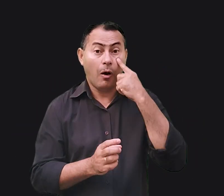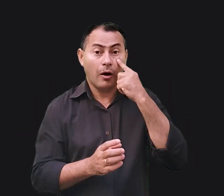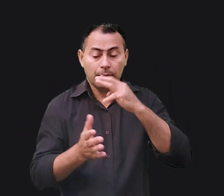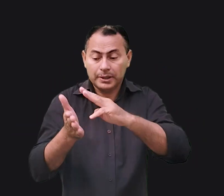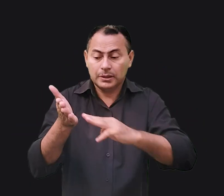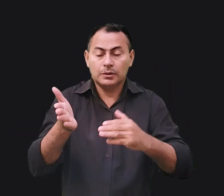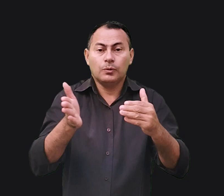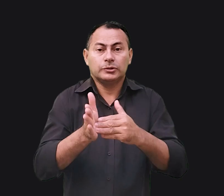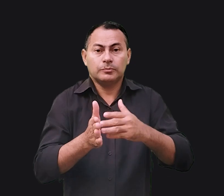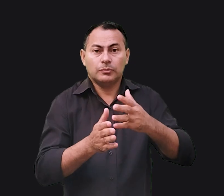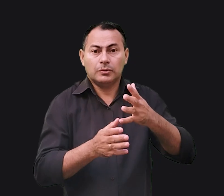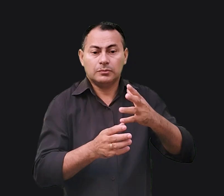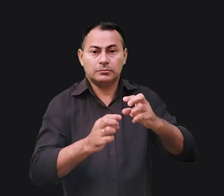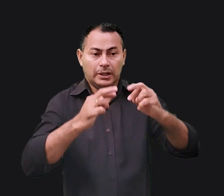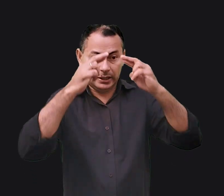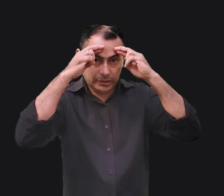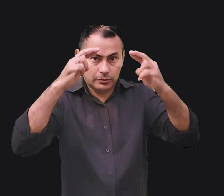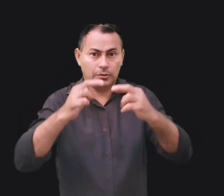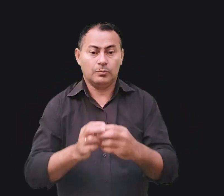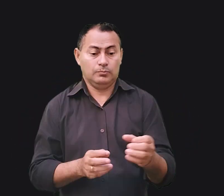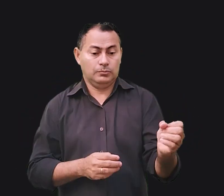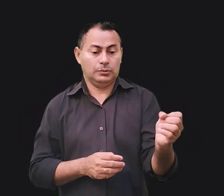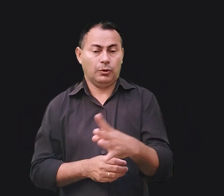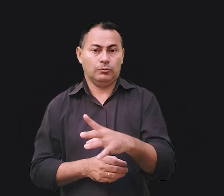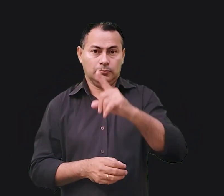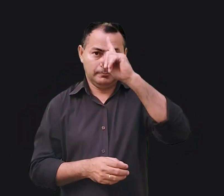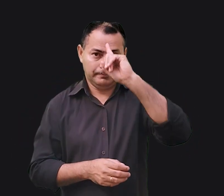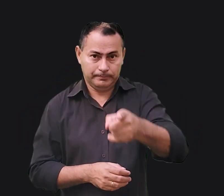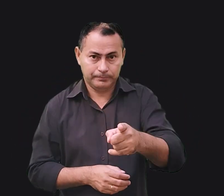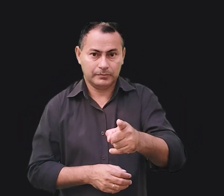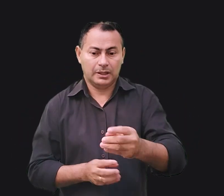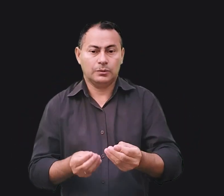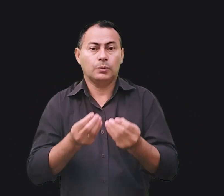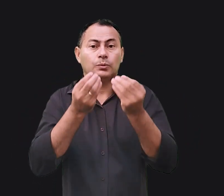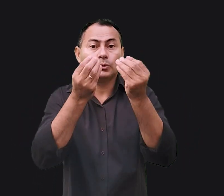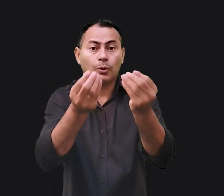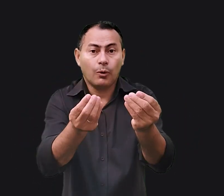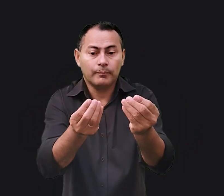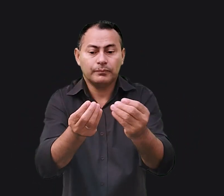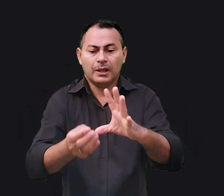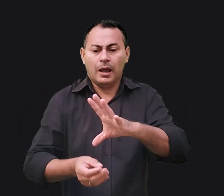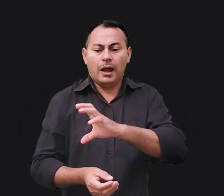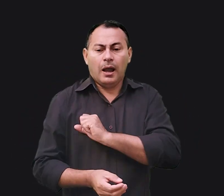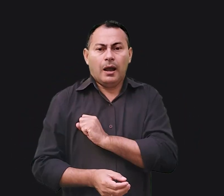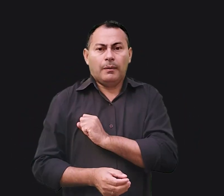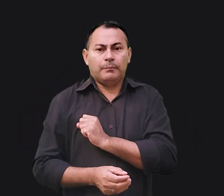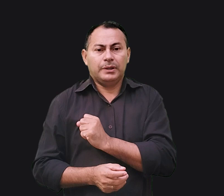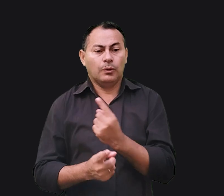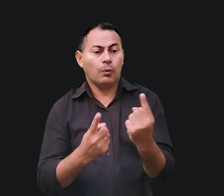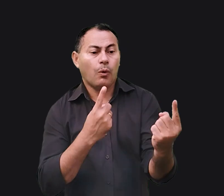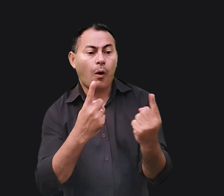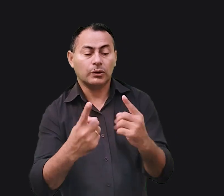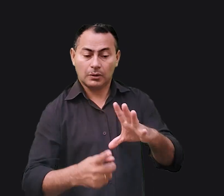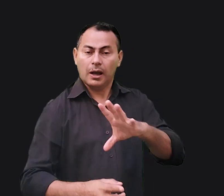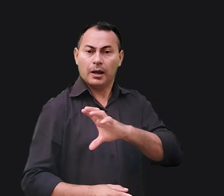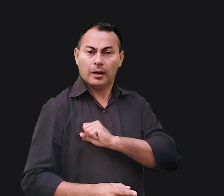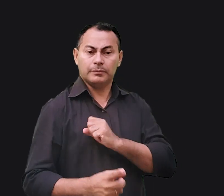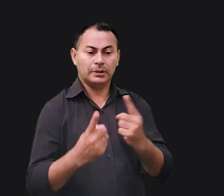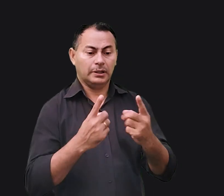último retiro. Um novo mandamento lhes dou. Amem-se uns aos outros, como eu